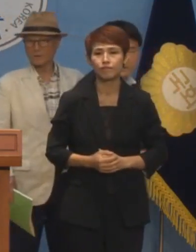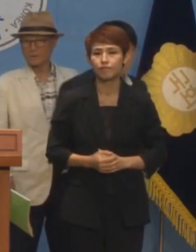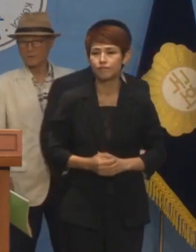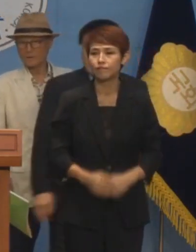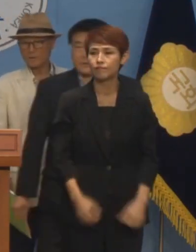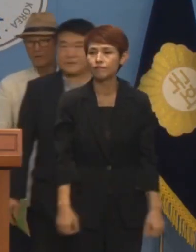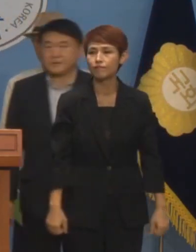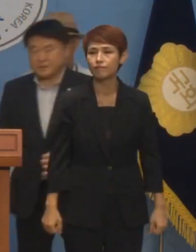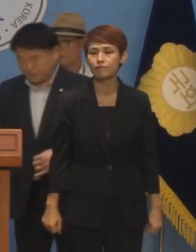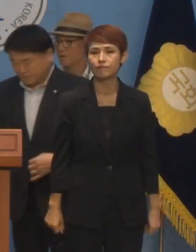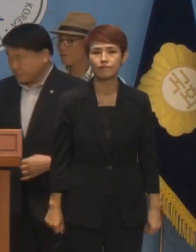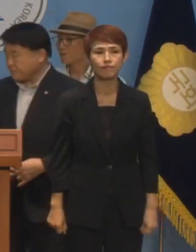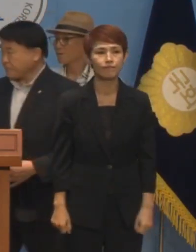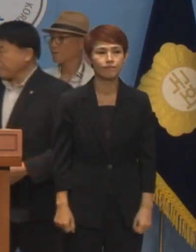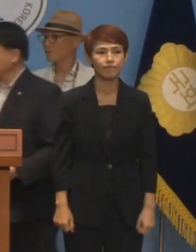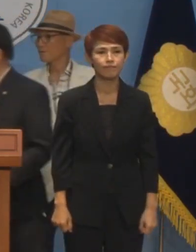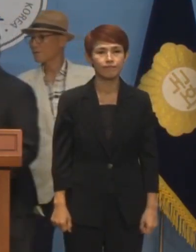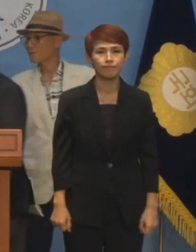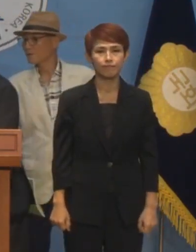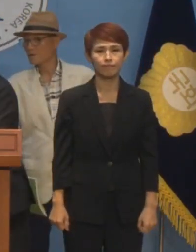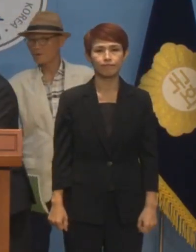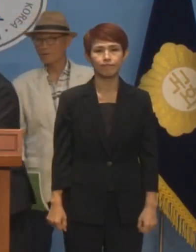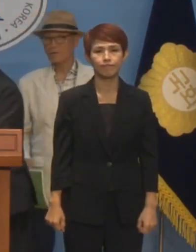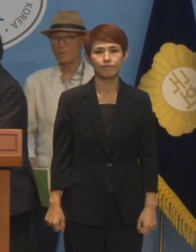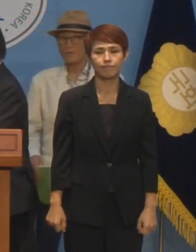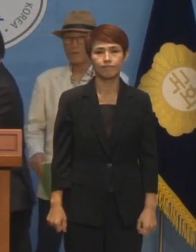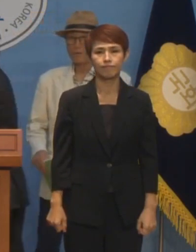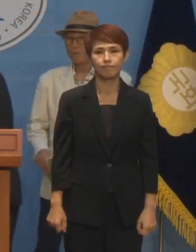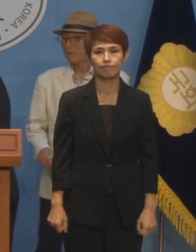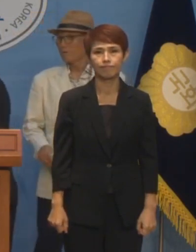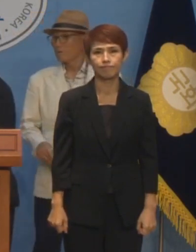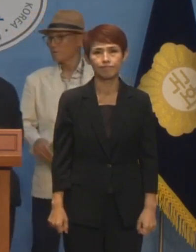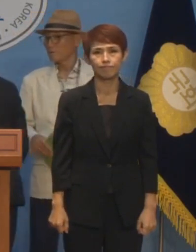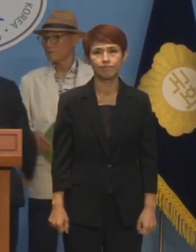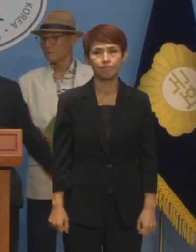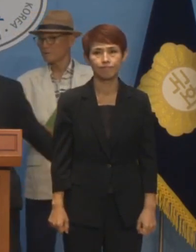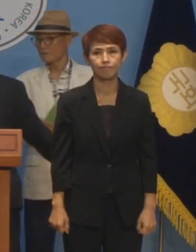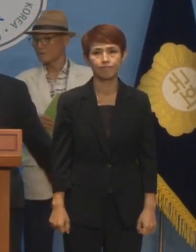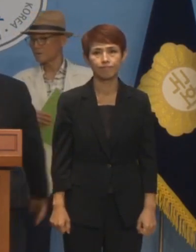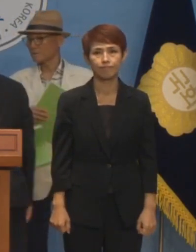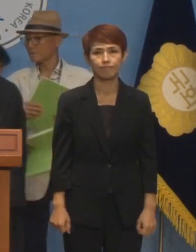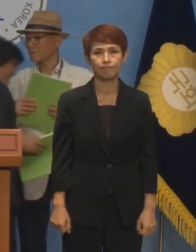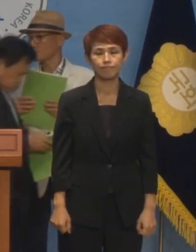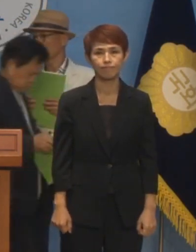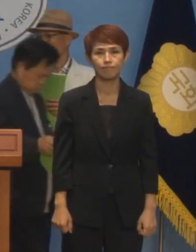아니 이분 쌤이 순서는 예, 순서는 두 번째입니다.